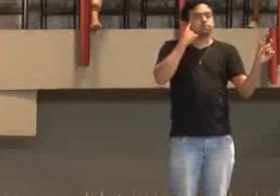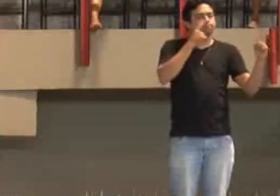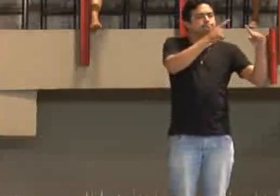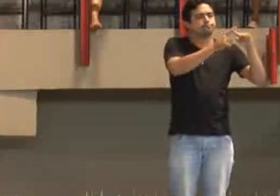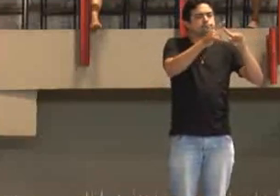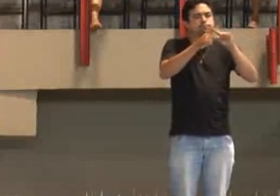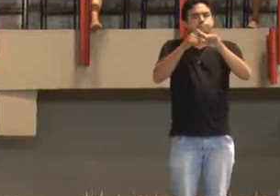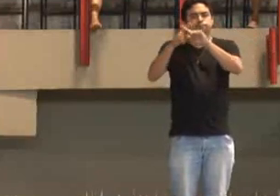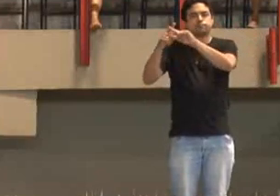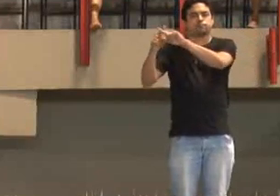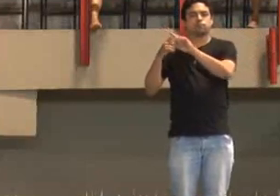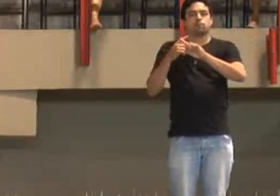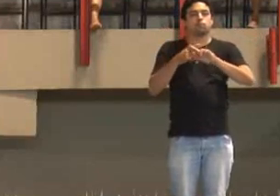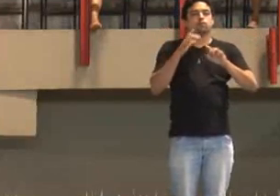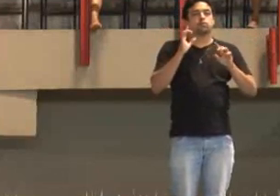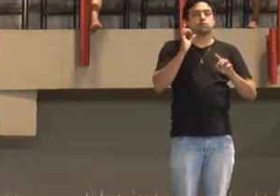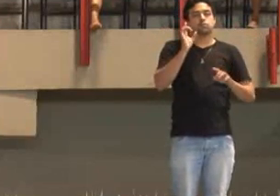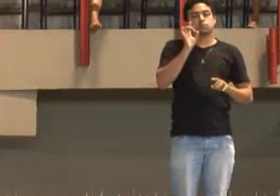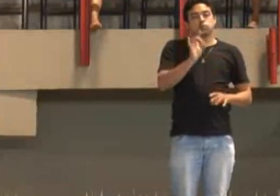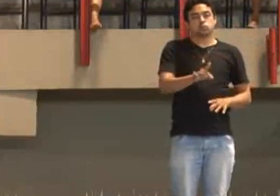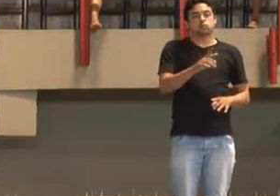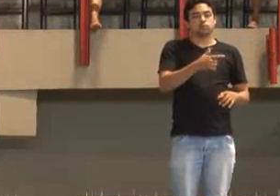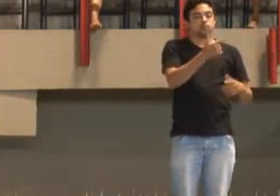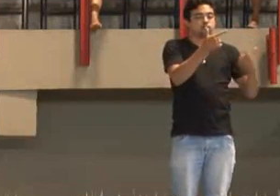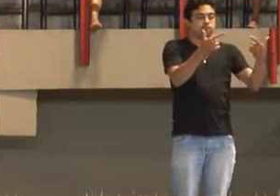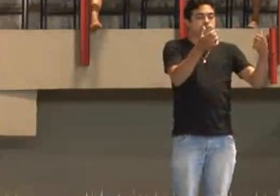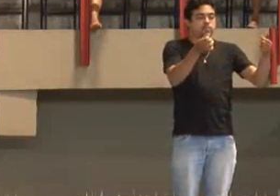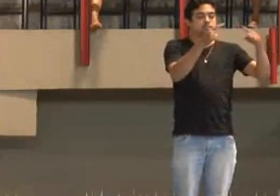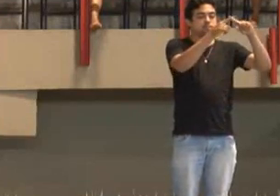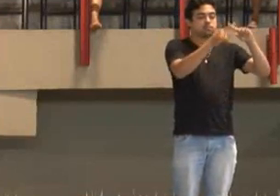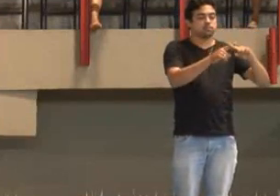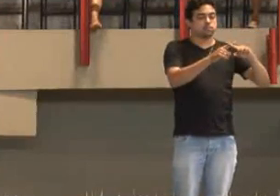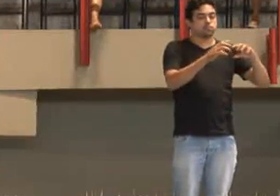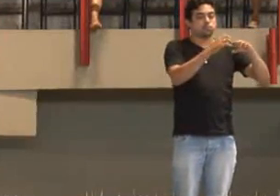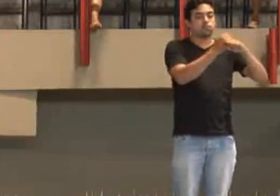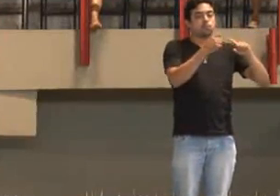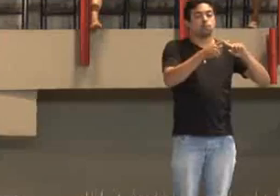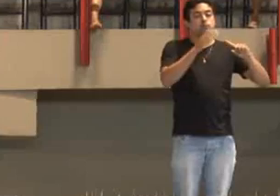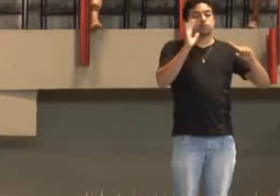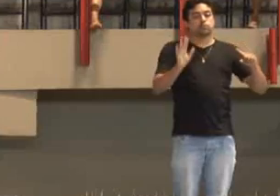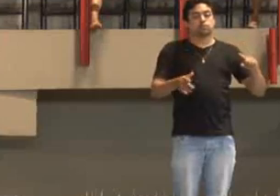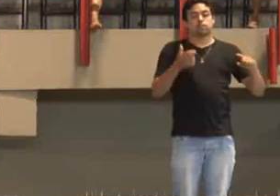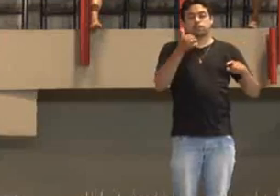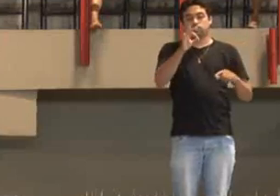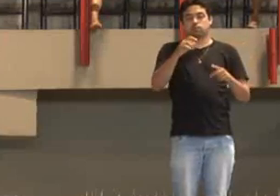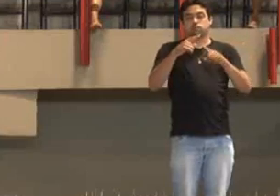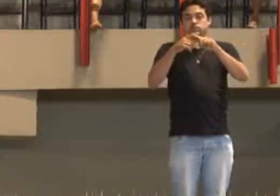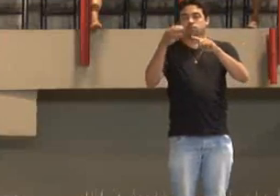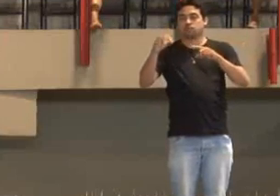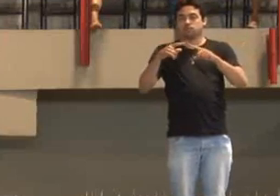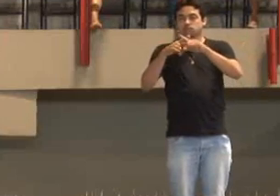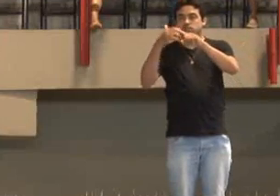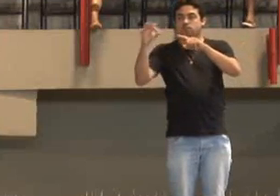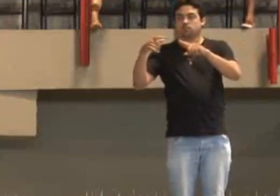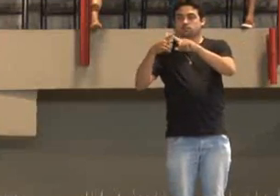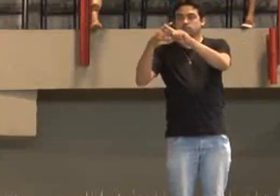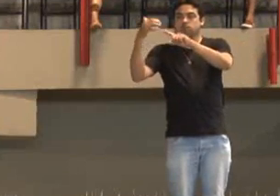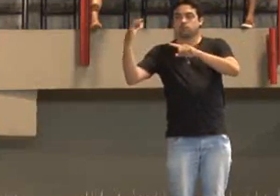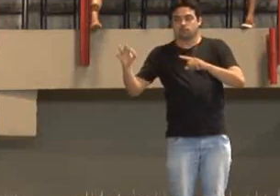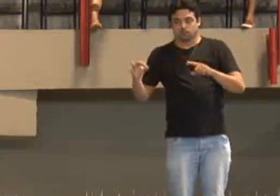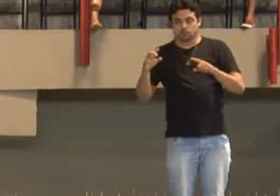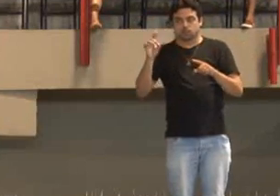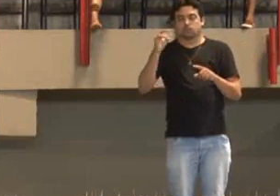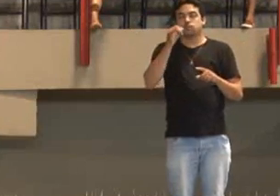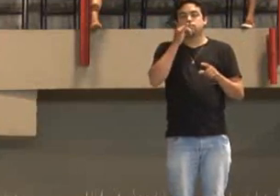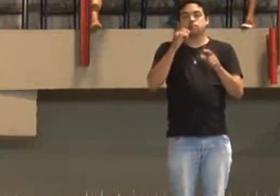continha, né? Porque é só fazer, na realidade, 26 vezes 26. Porque se eu fizer 10 vezes 10 vezes 10 vezes 10,